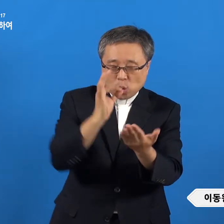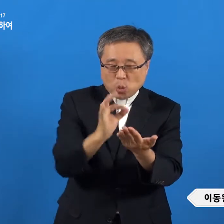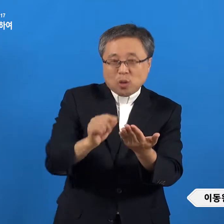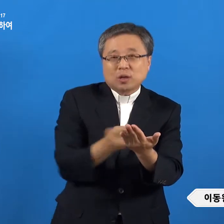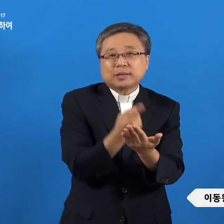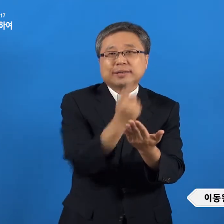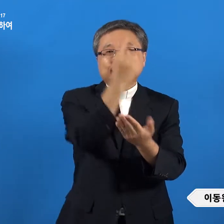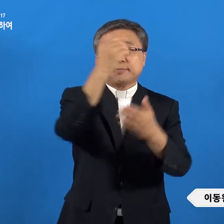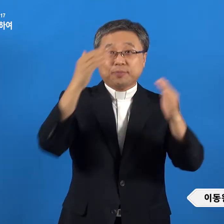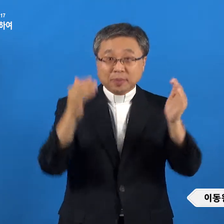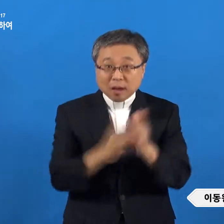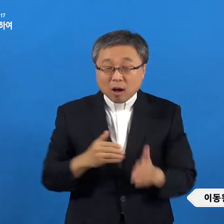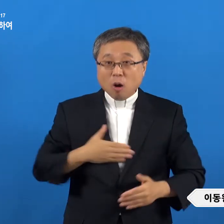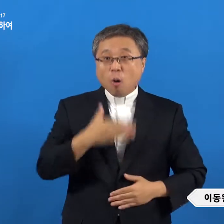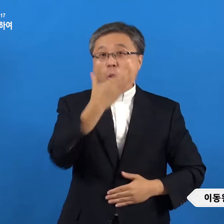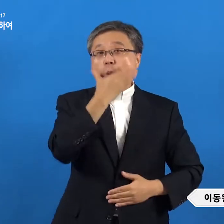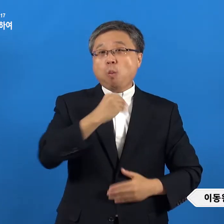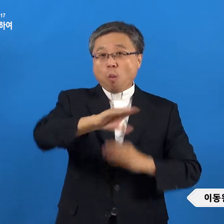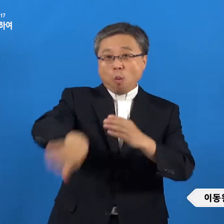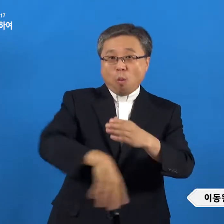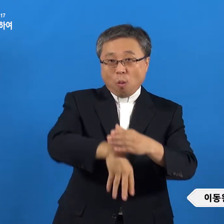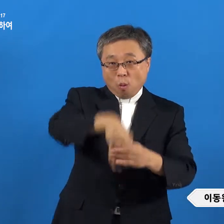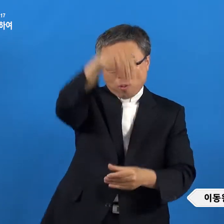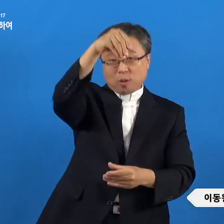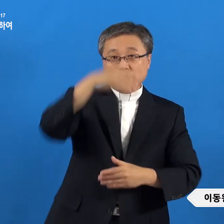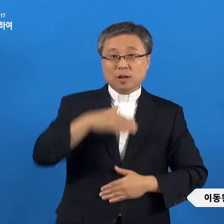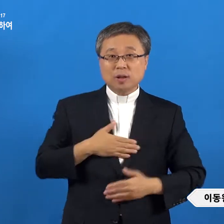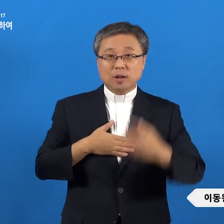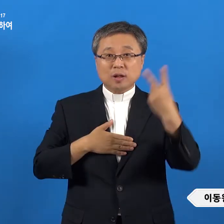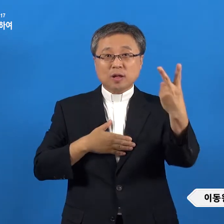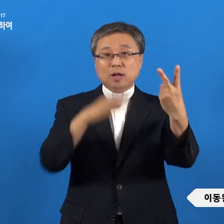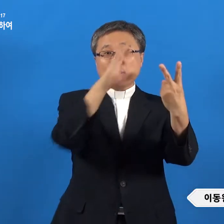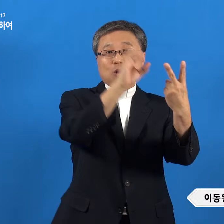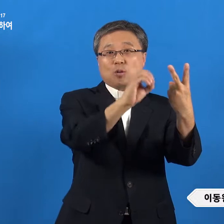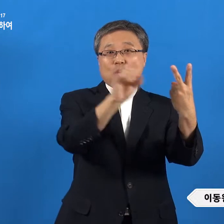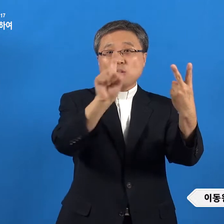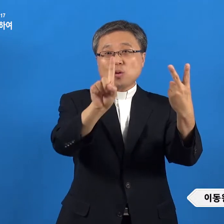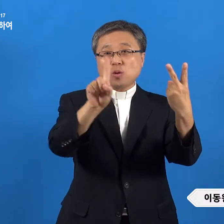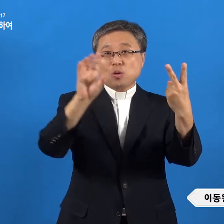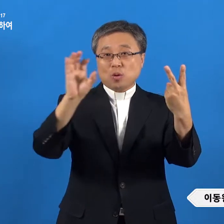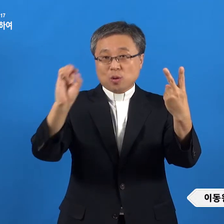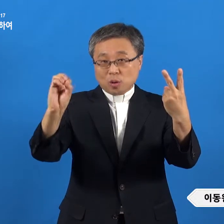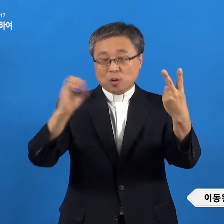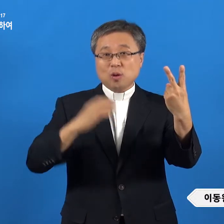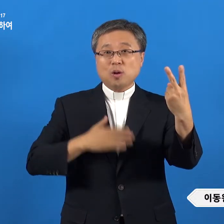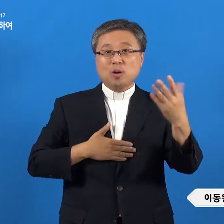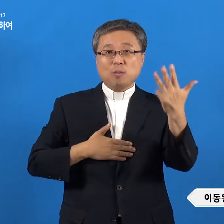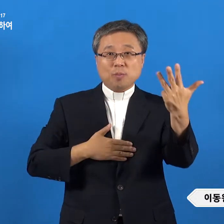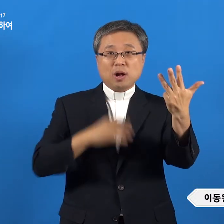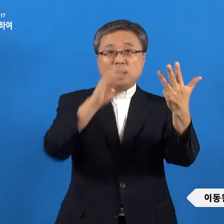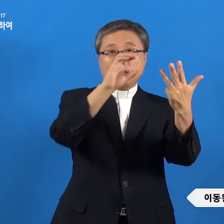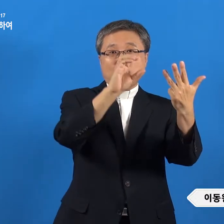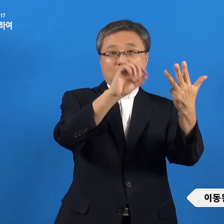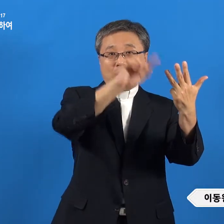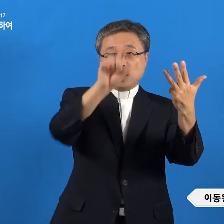우선 그가 복권에 당첨된 날짜 2010년 8월 7일, 그리고